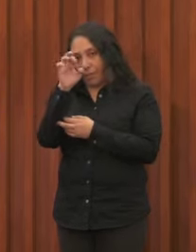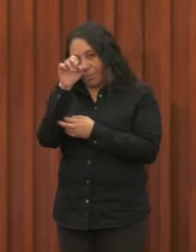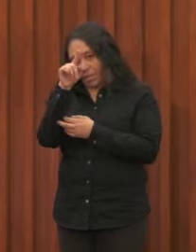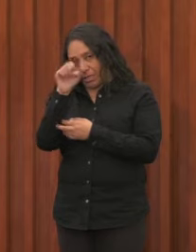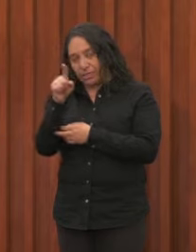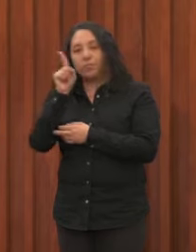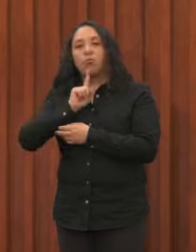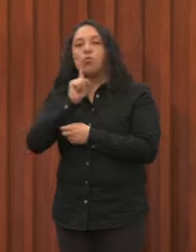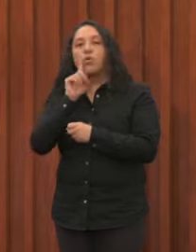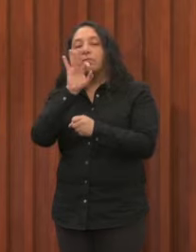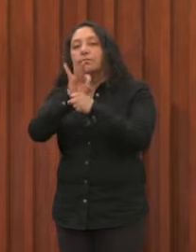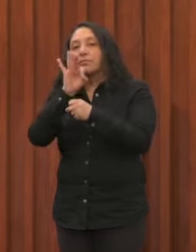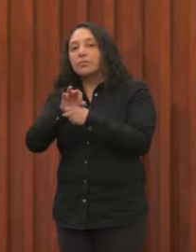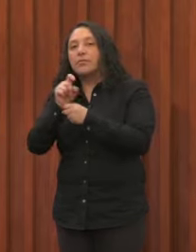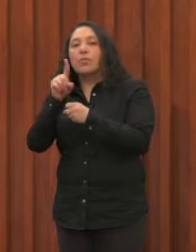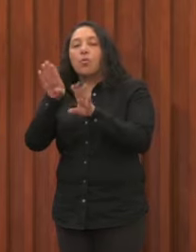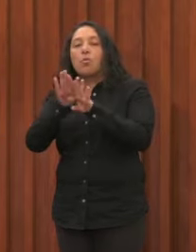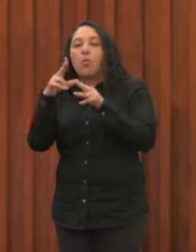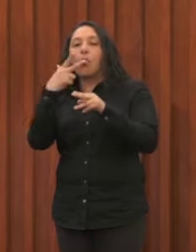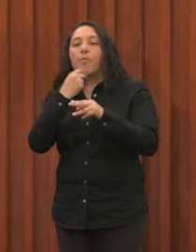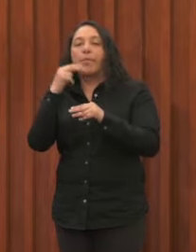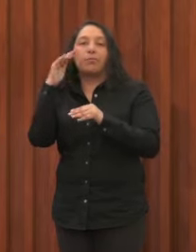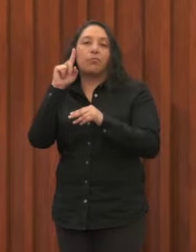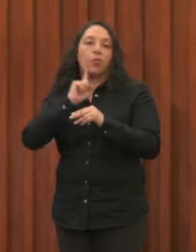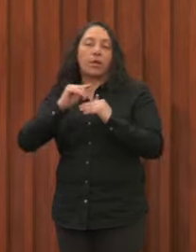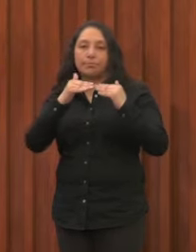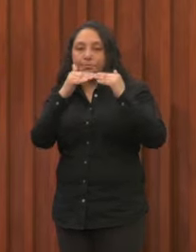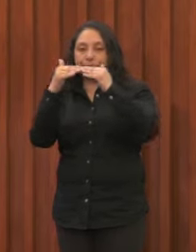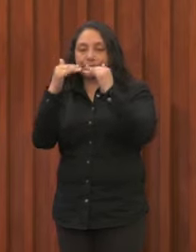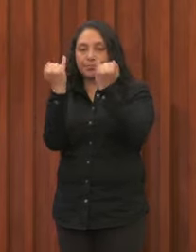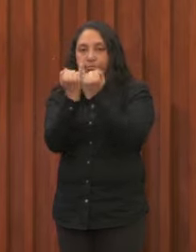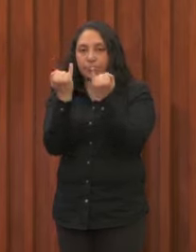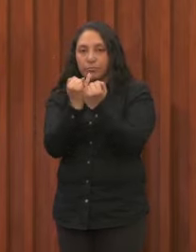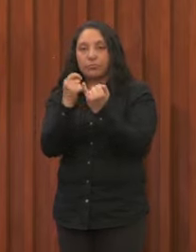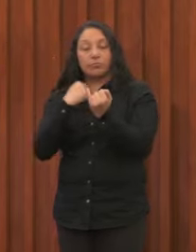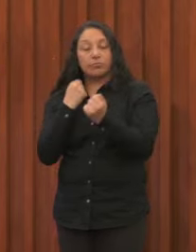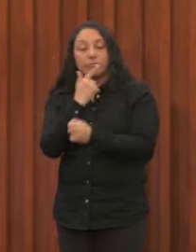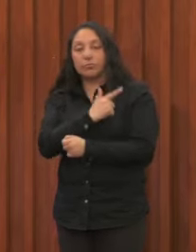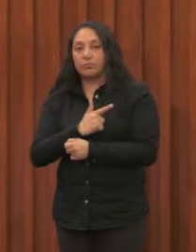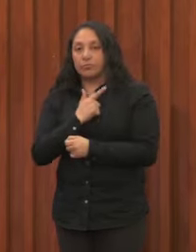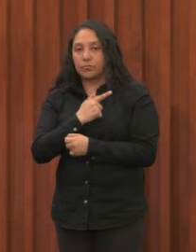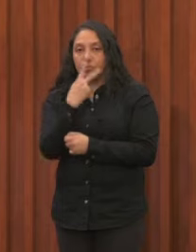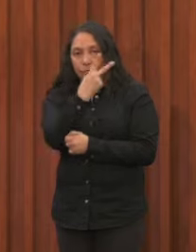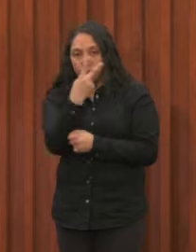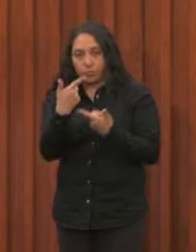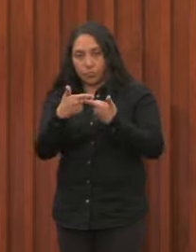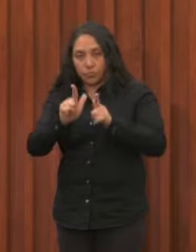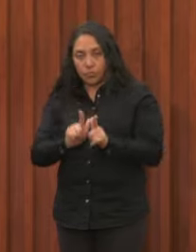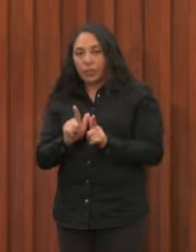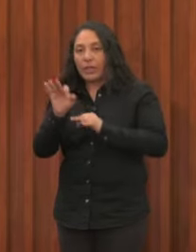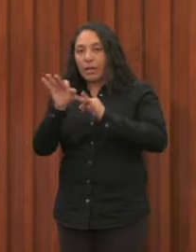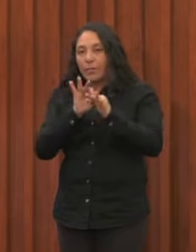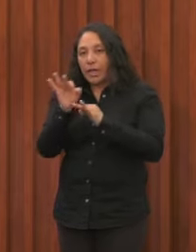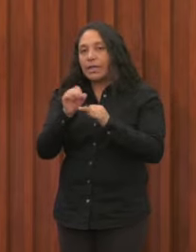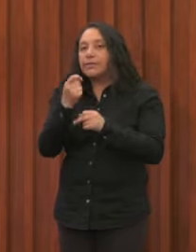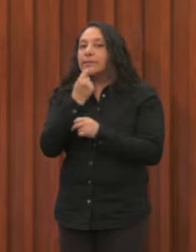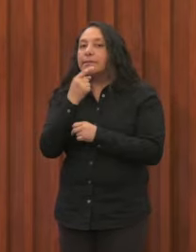Y es así que me da muchísimo gusto el que dos organizaciones que trabajan con niñas y